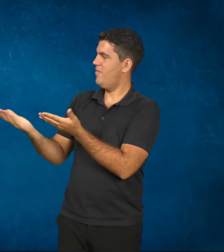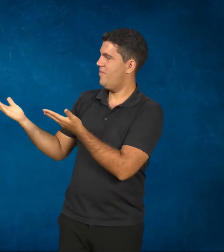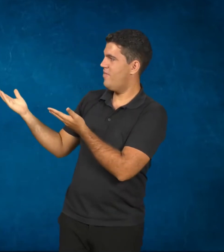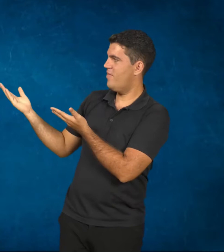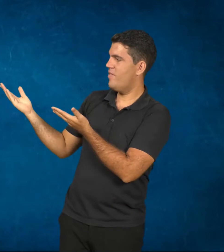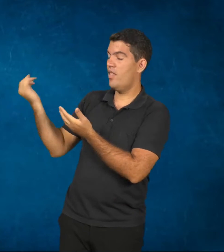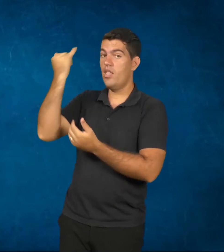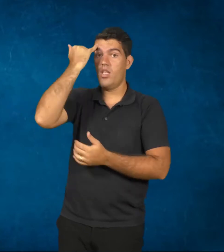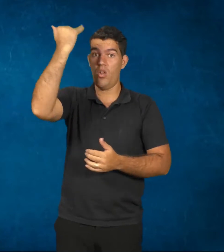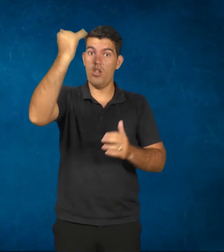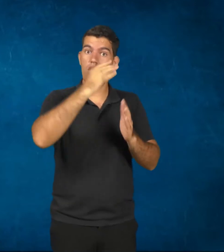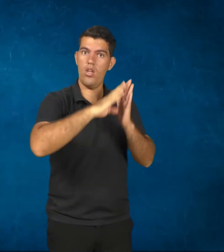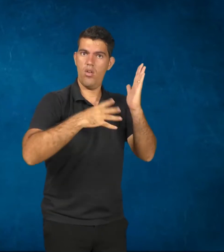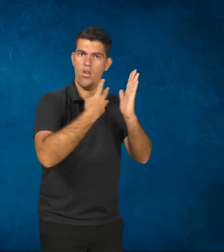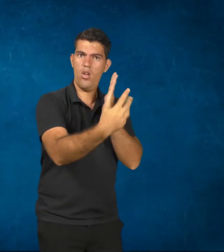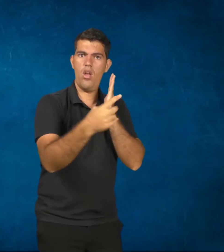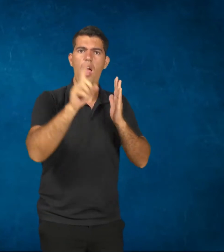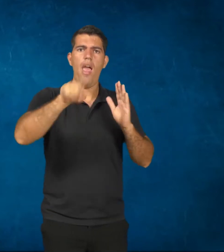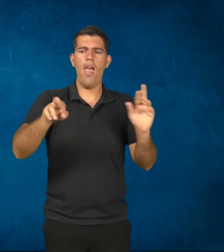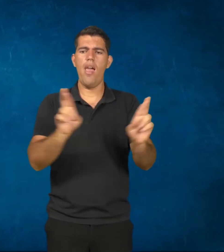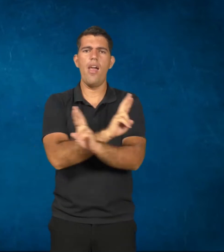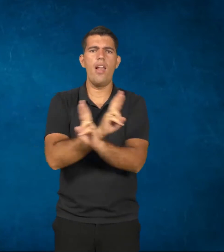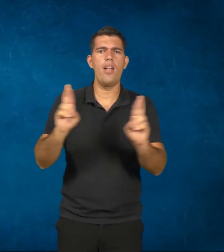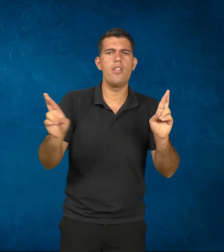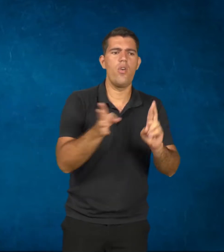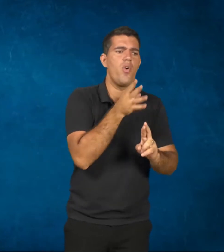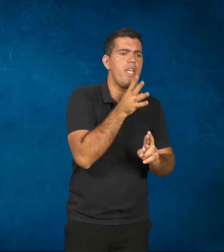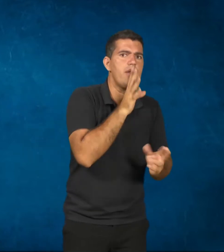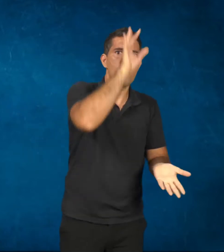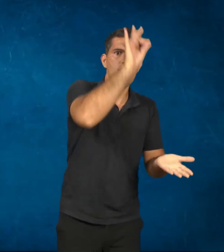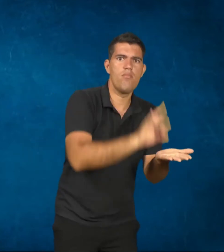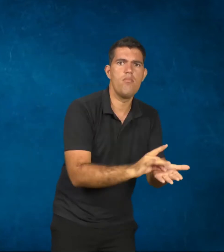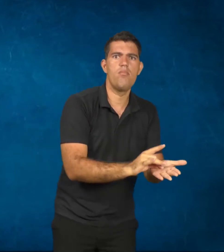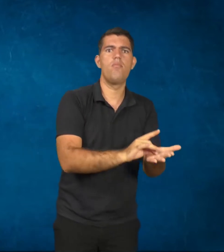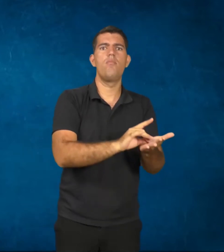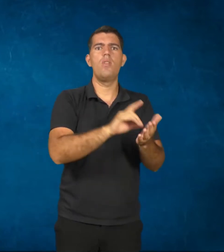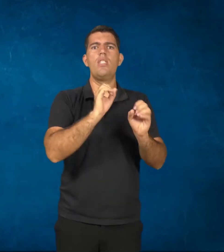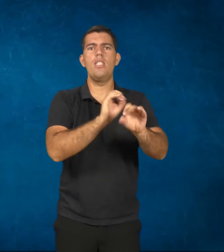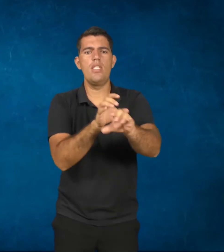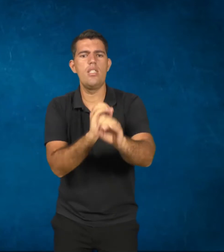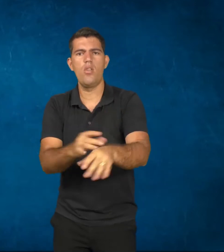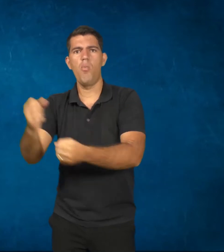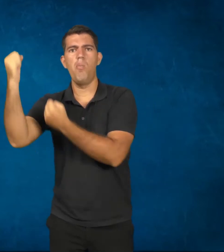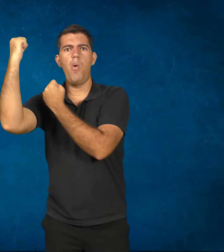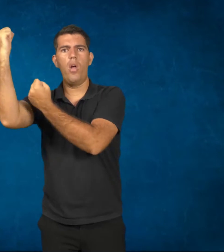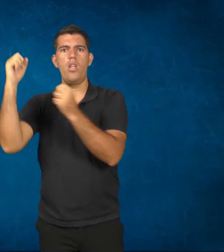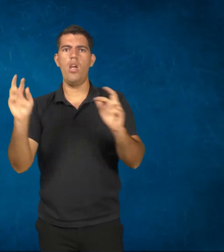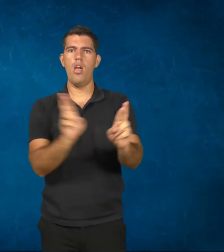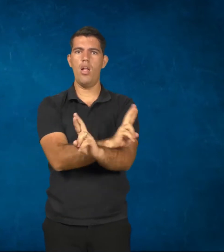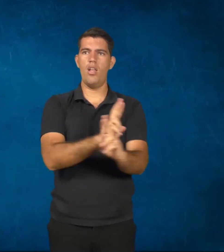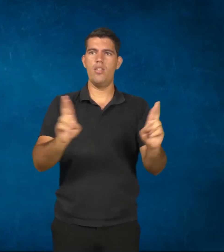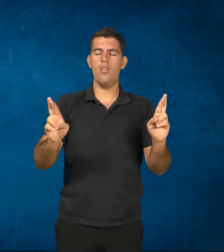que aborda as questões que existem entre conhecimento legítimo, ensino e poder. E o que diz a